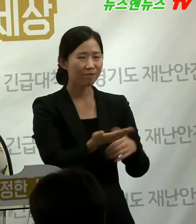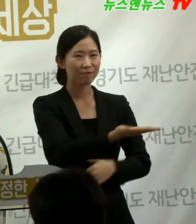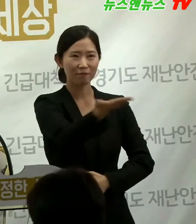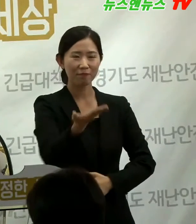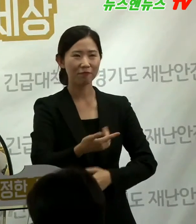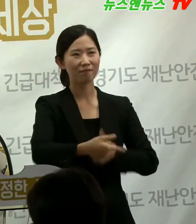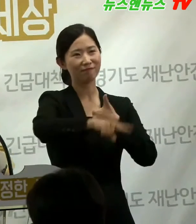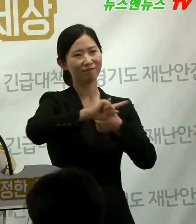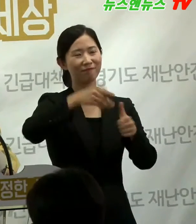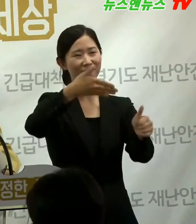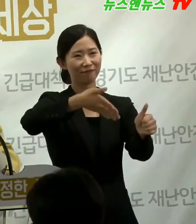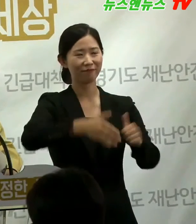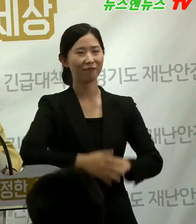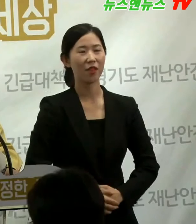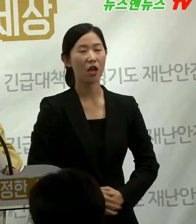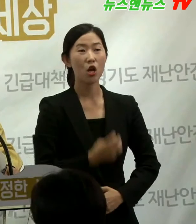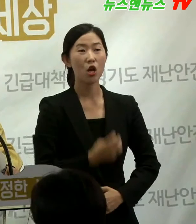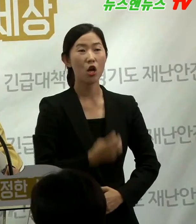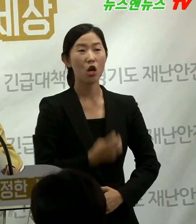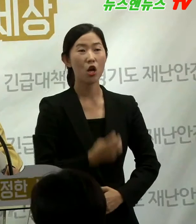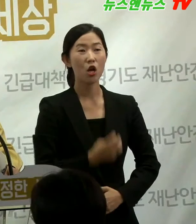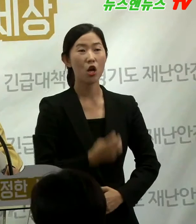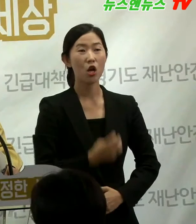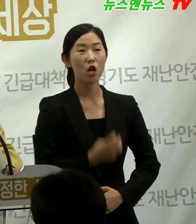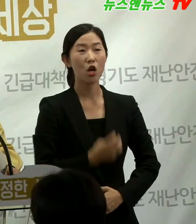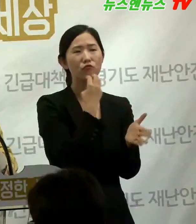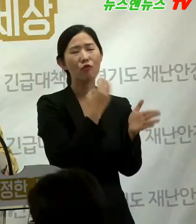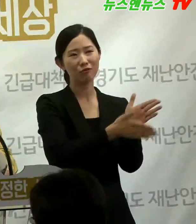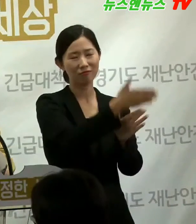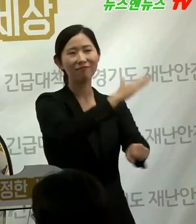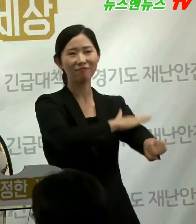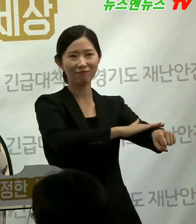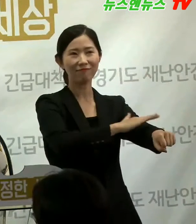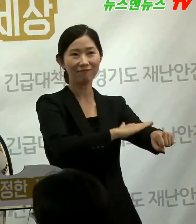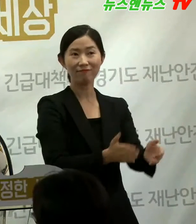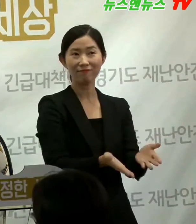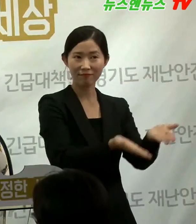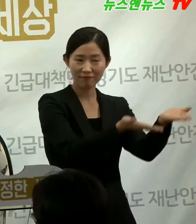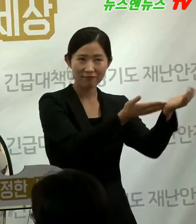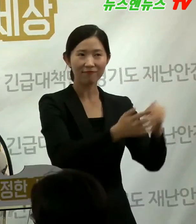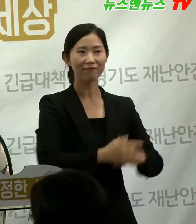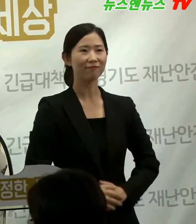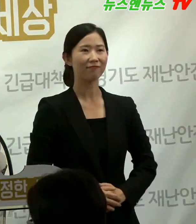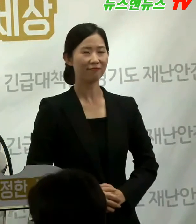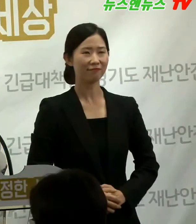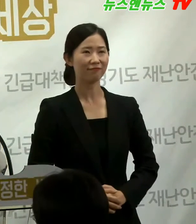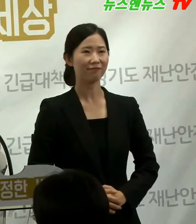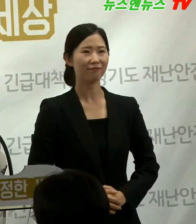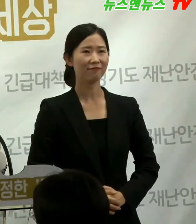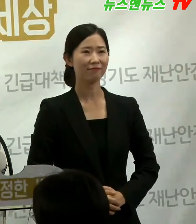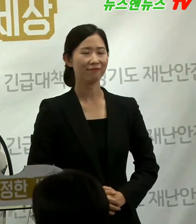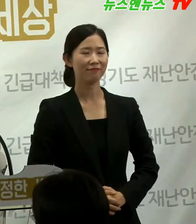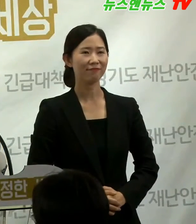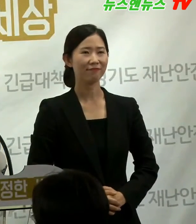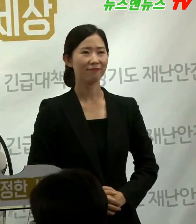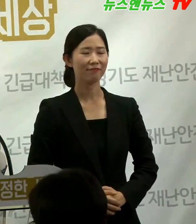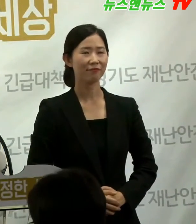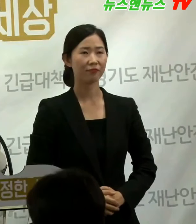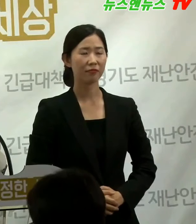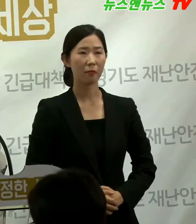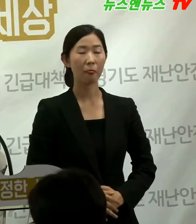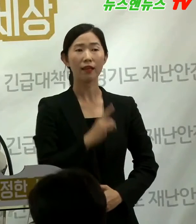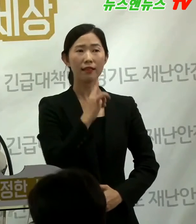서울시의 정책은 뭐 서울시가 잘하고 있으시니까 그대로 뭐 저희로서는 받아들이고 다만